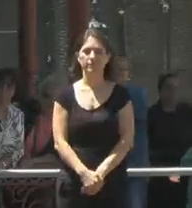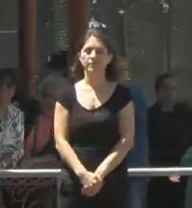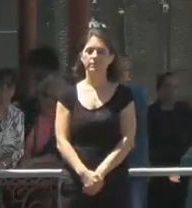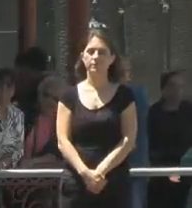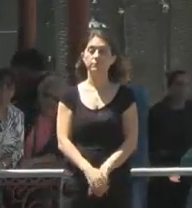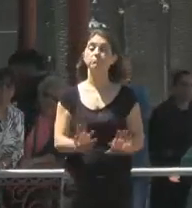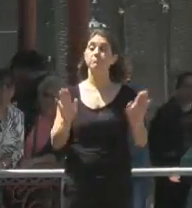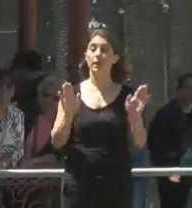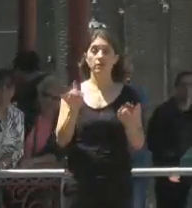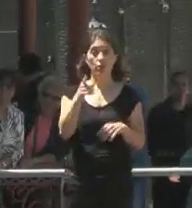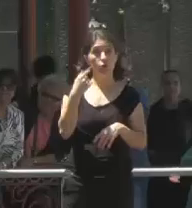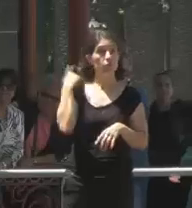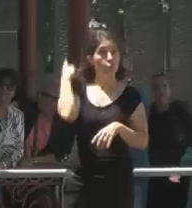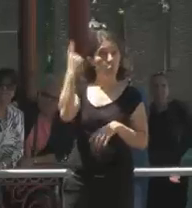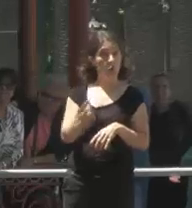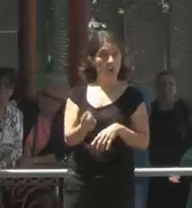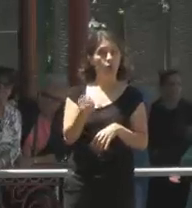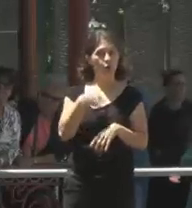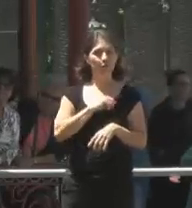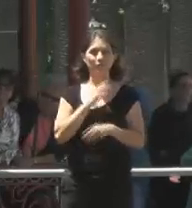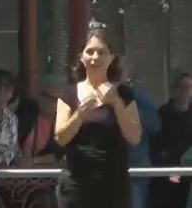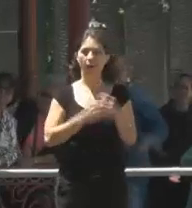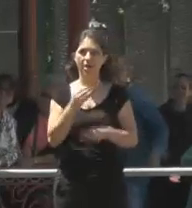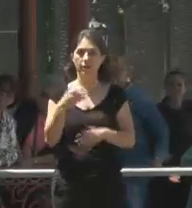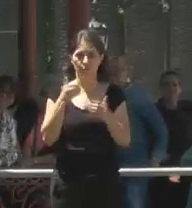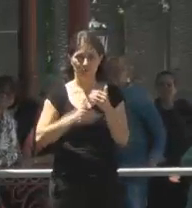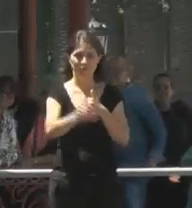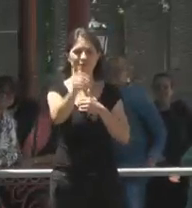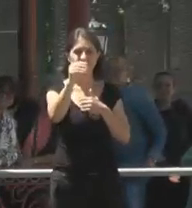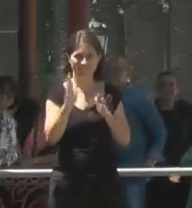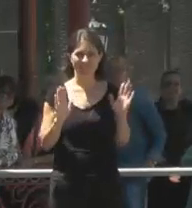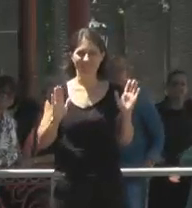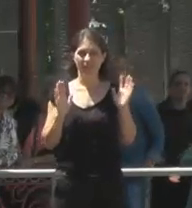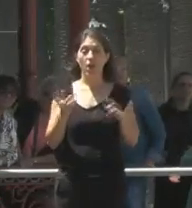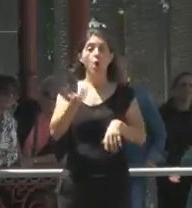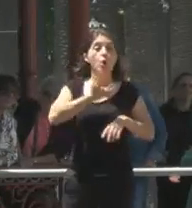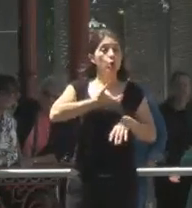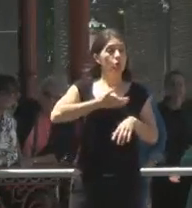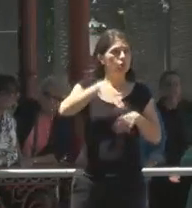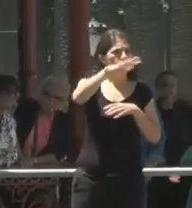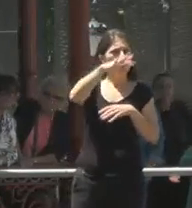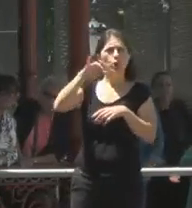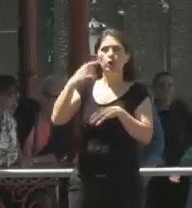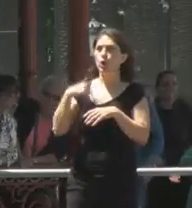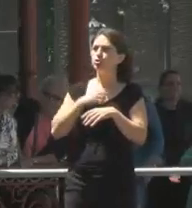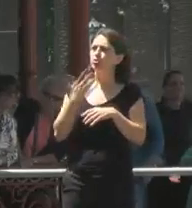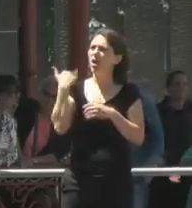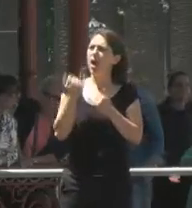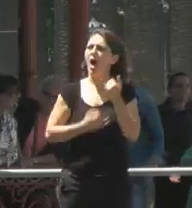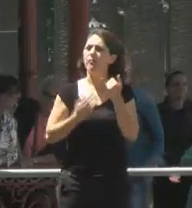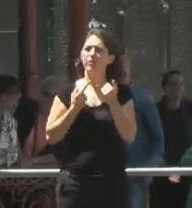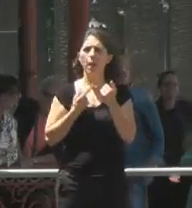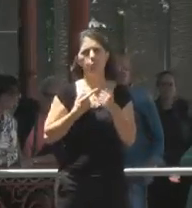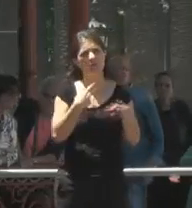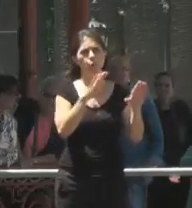E iso é o que levamos un ano facendo, e o que nos queda. Nos concellos fomos quen de construir esa confluencia,